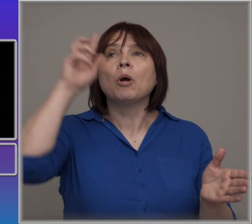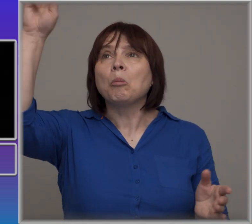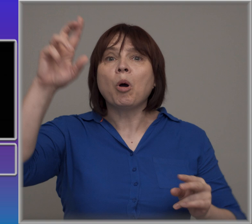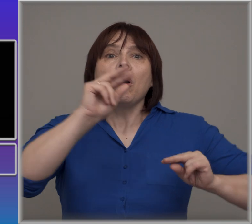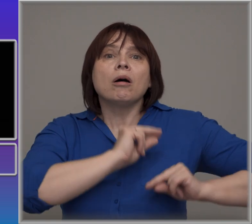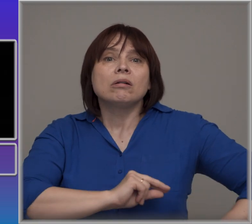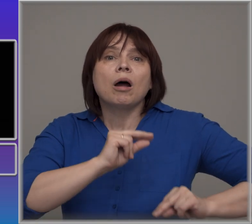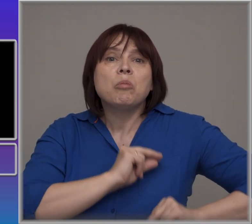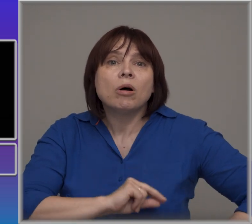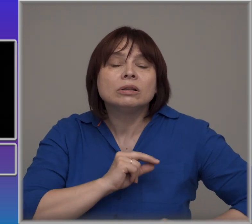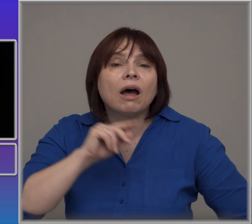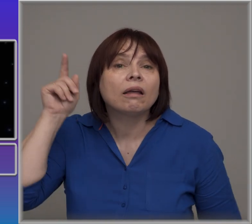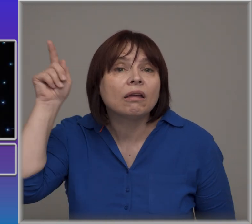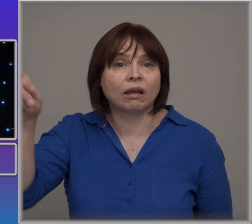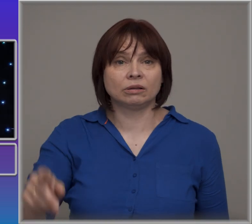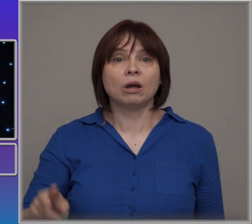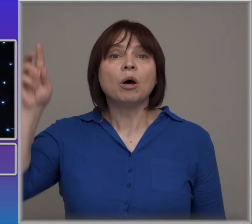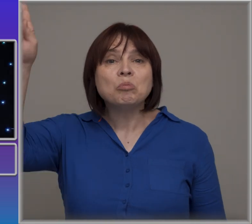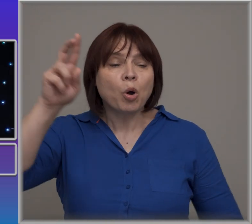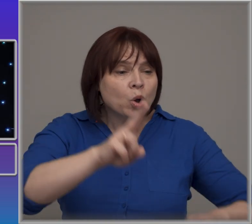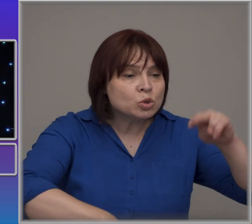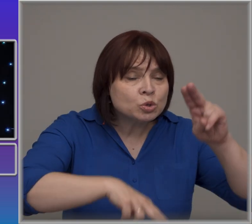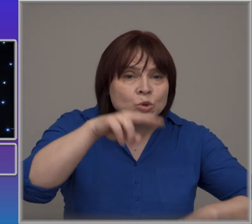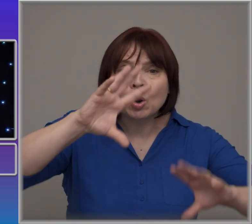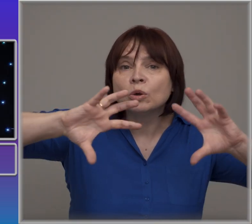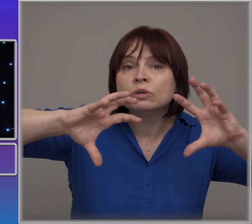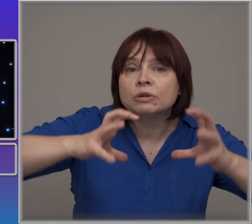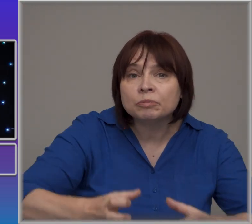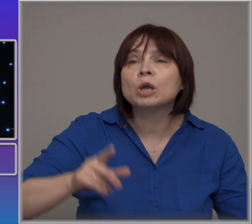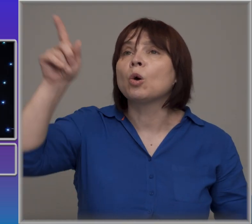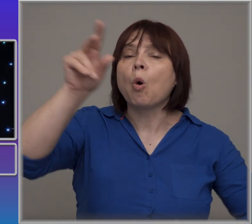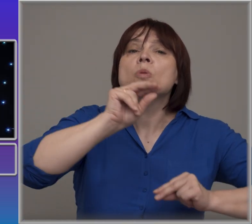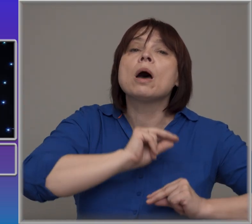Давайте мы поставьте, пожалуйста, 14-й слайд.